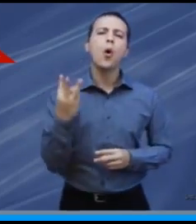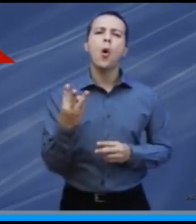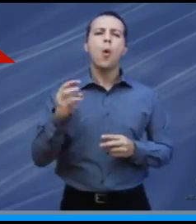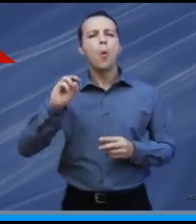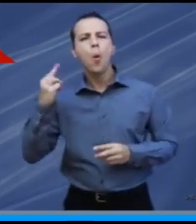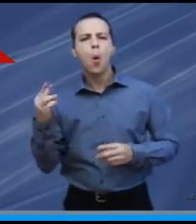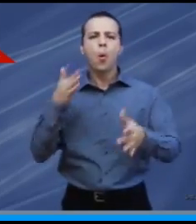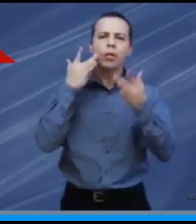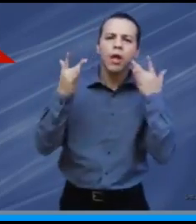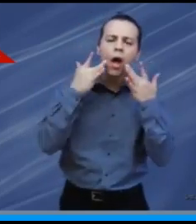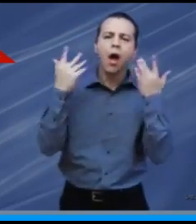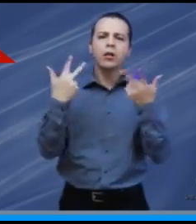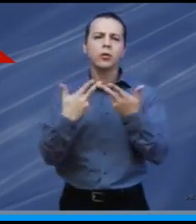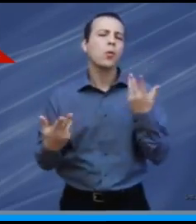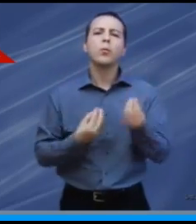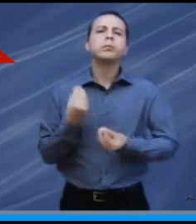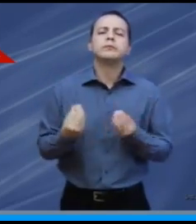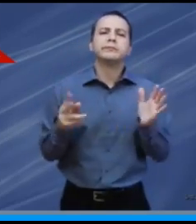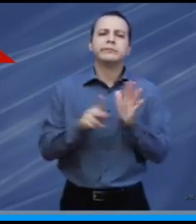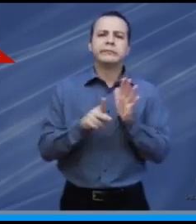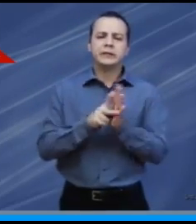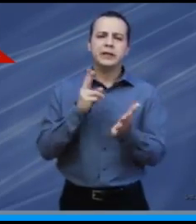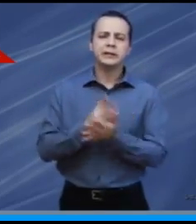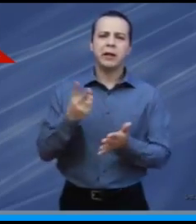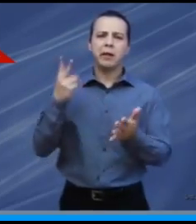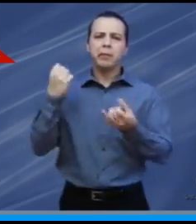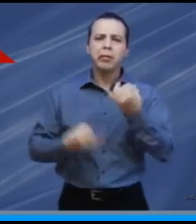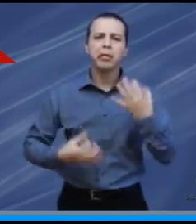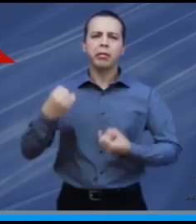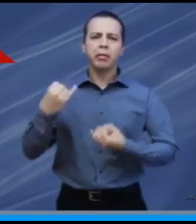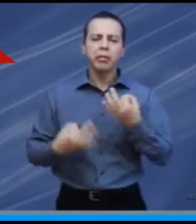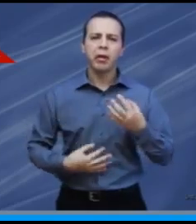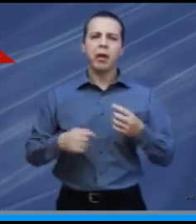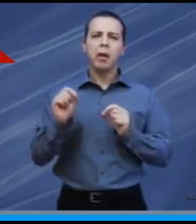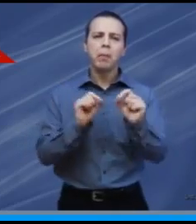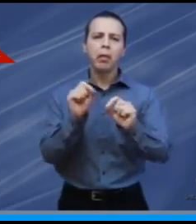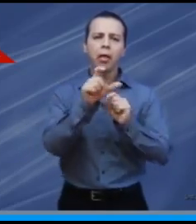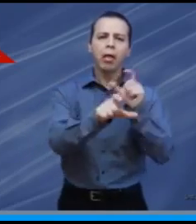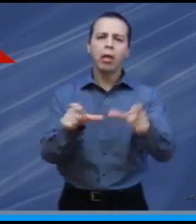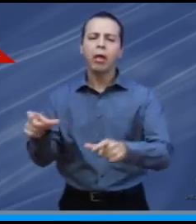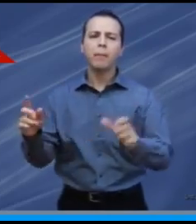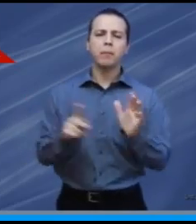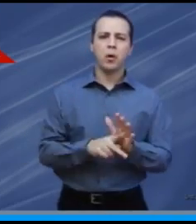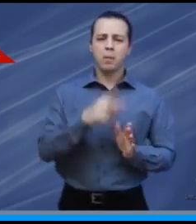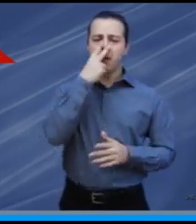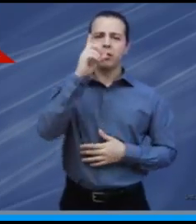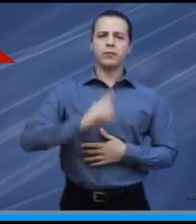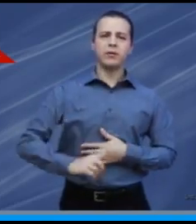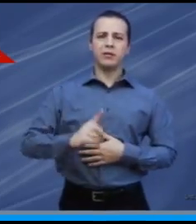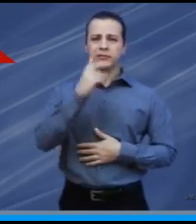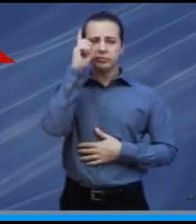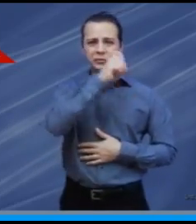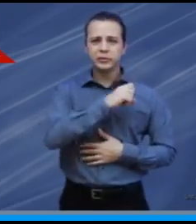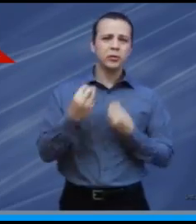quer ver um espetáculo, porque precisa ficar detalhando cada ponto, só porque a pessoa tem uma deficiência, tem